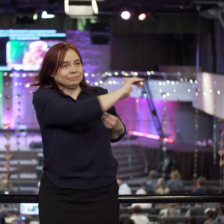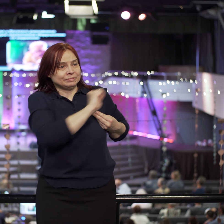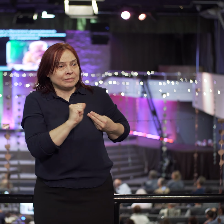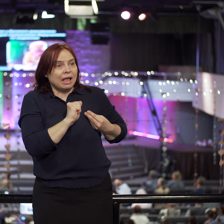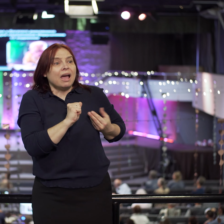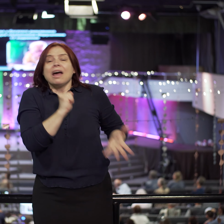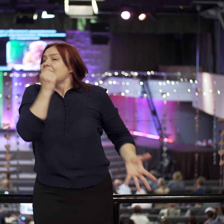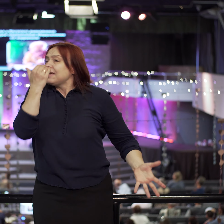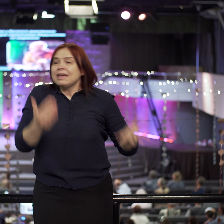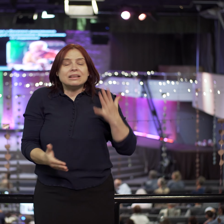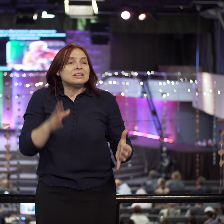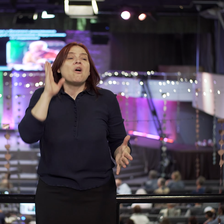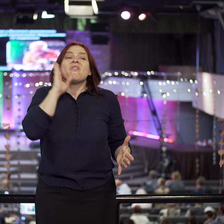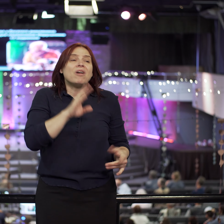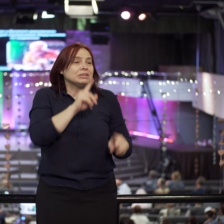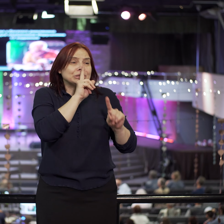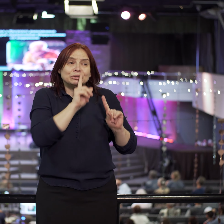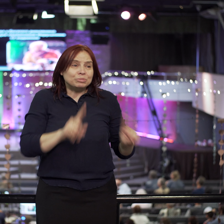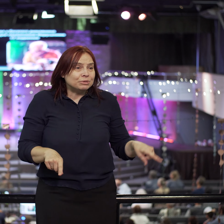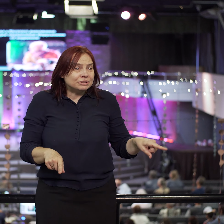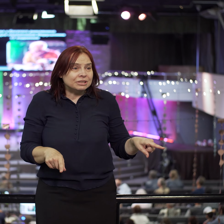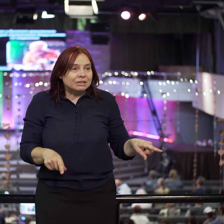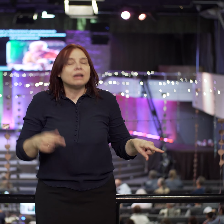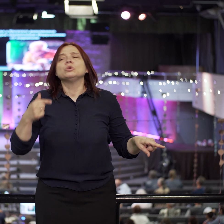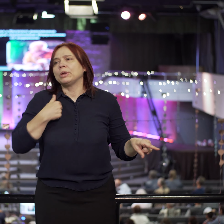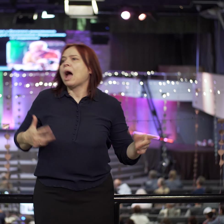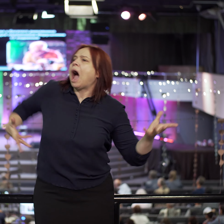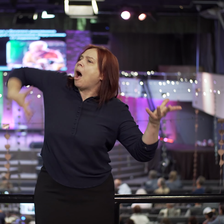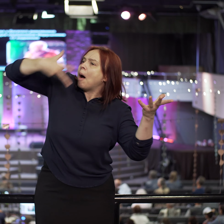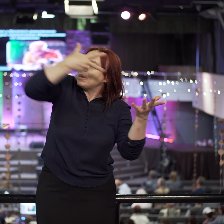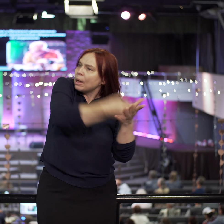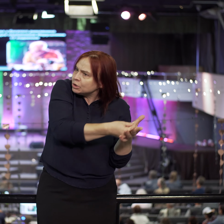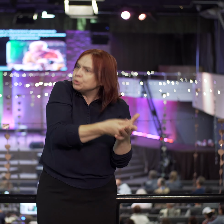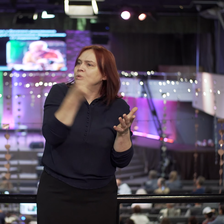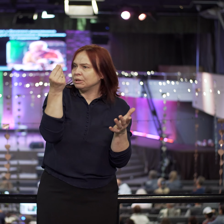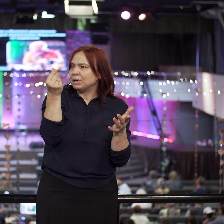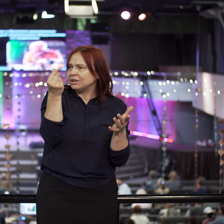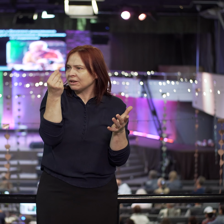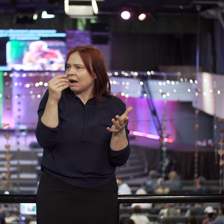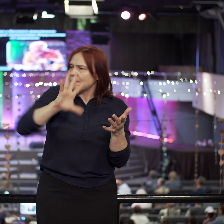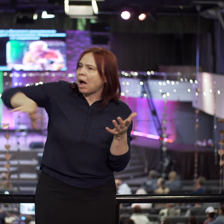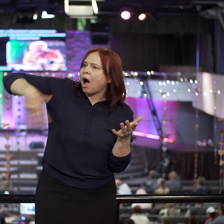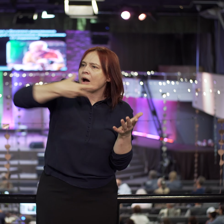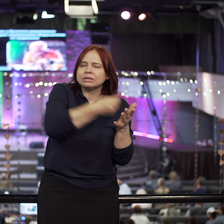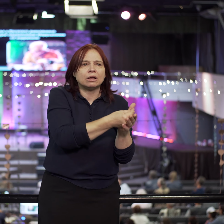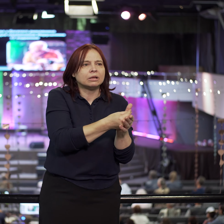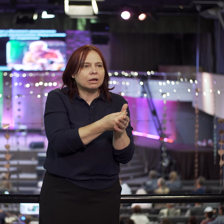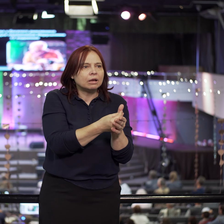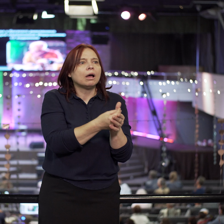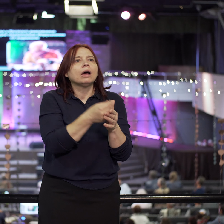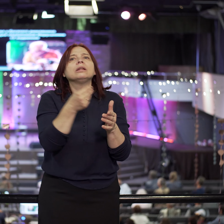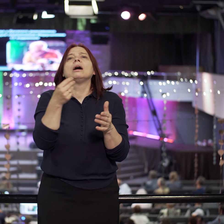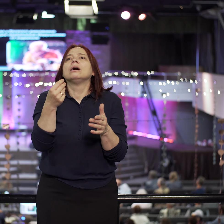обещание, я отдам тебе 12 талантов серебра». Талант серебра – это 45